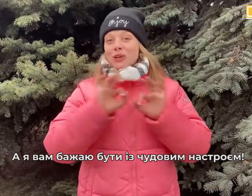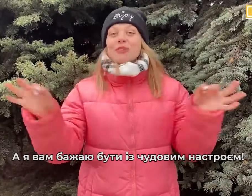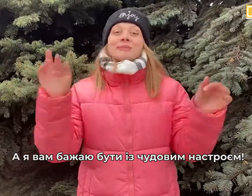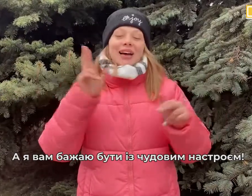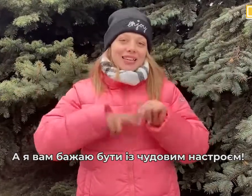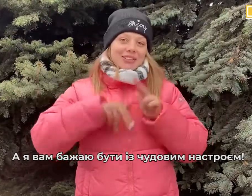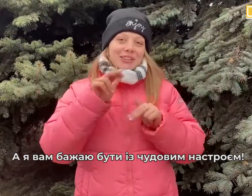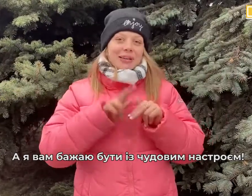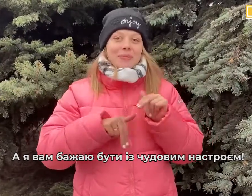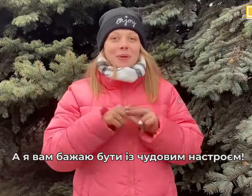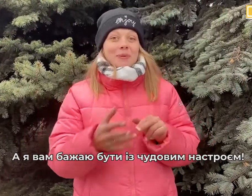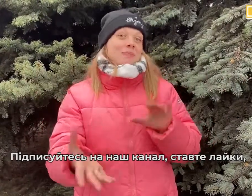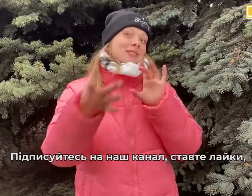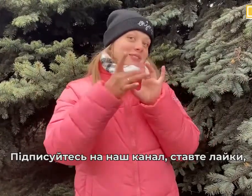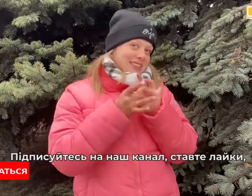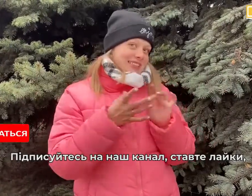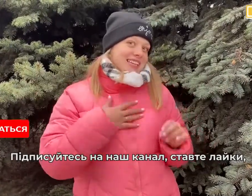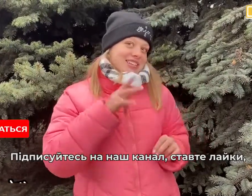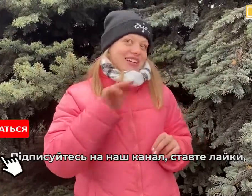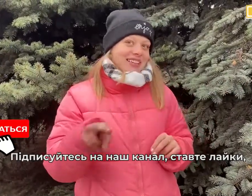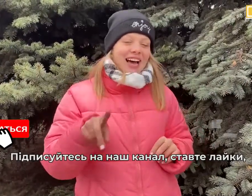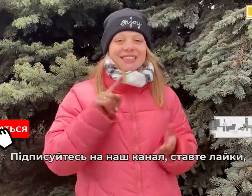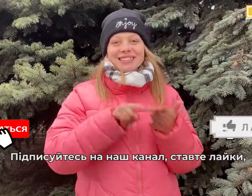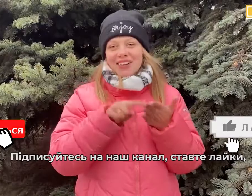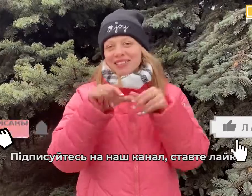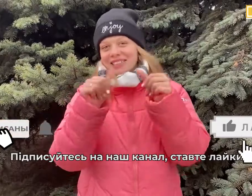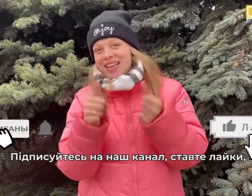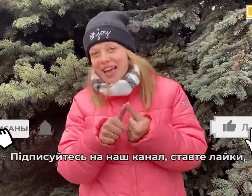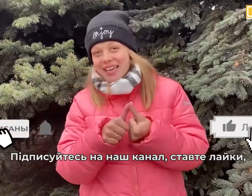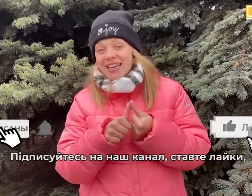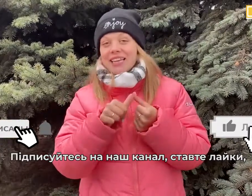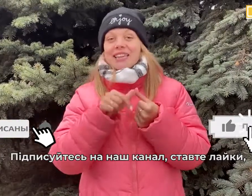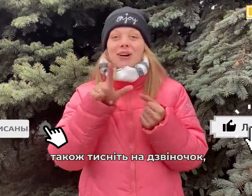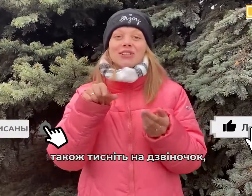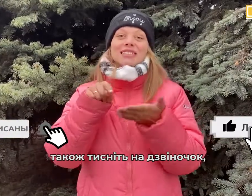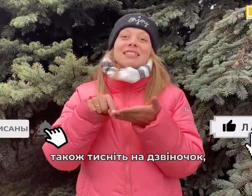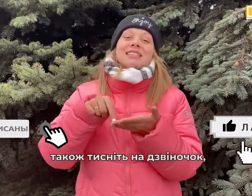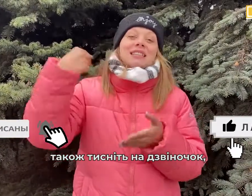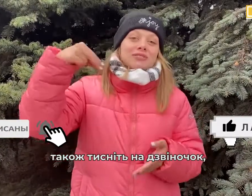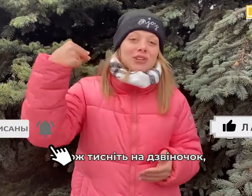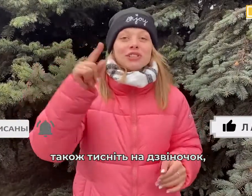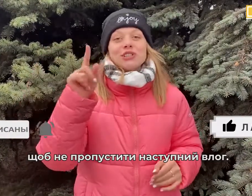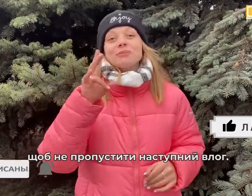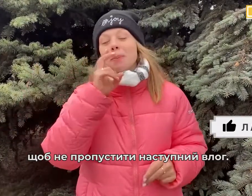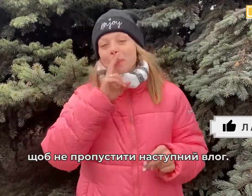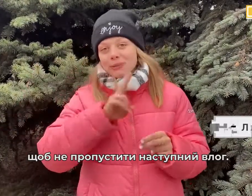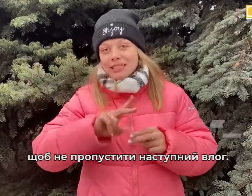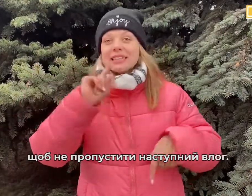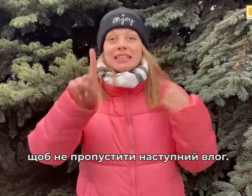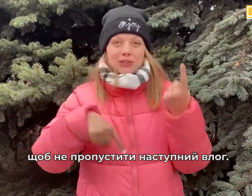чудовим настроєм, підписуватись на наш канал, ставити лайки, також тиснути на дзвіночок, щоб не пропустити